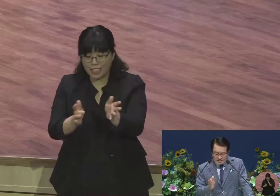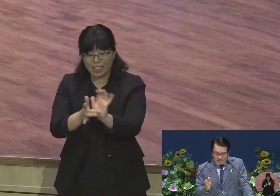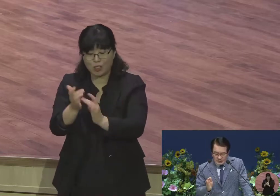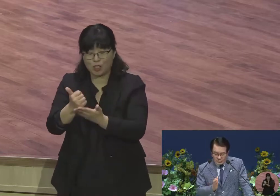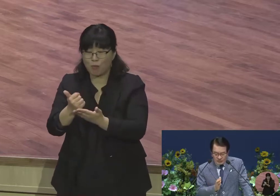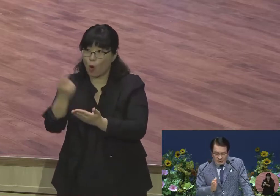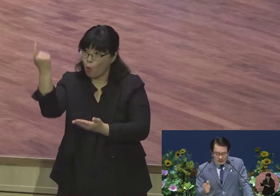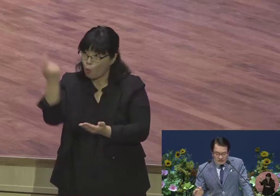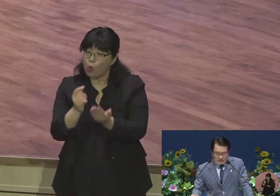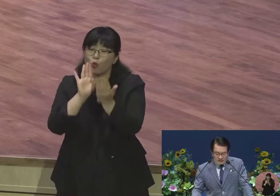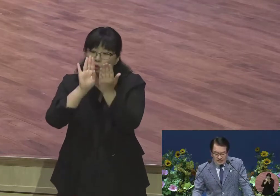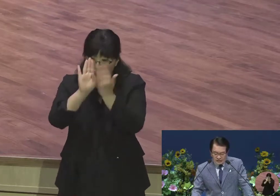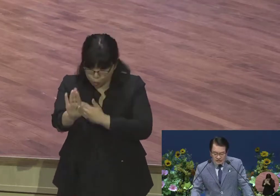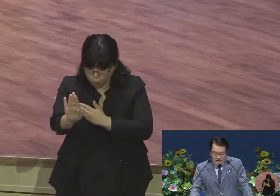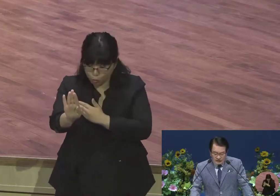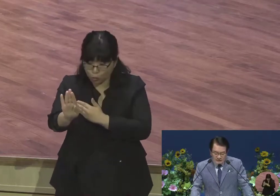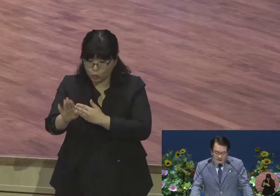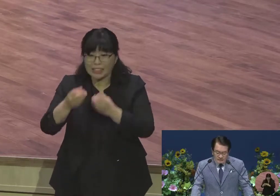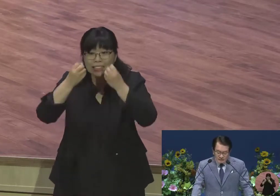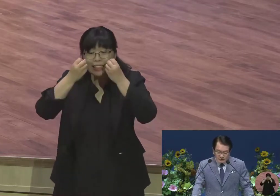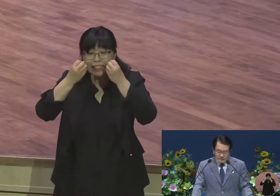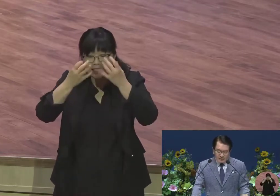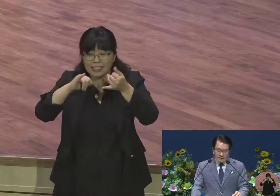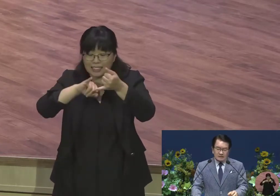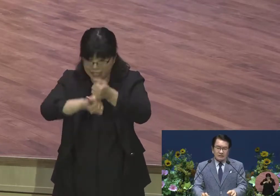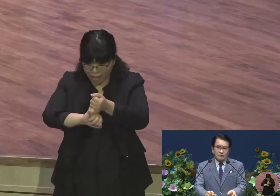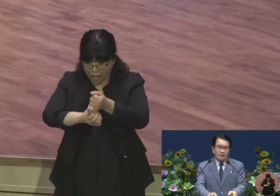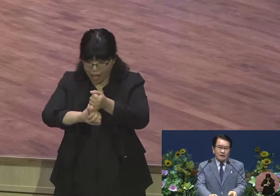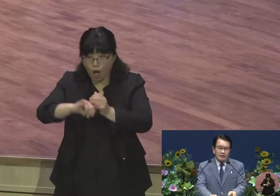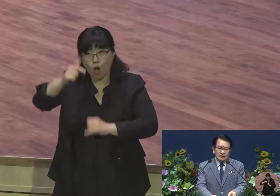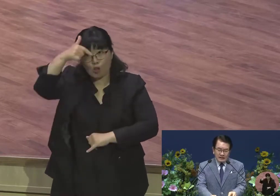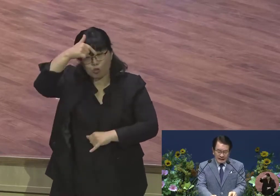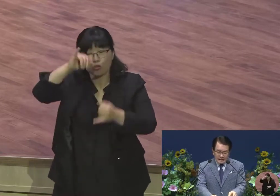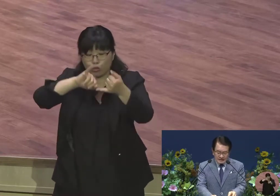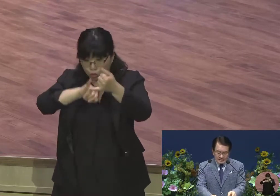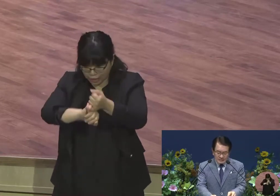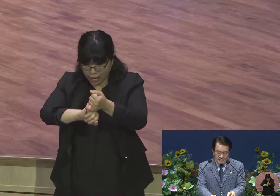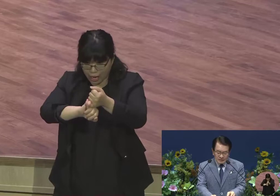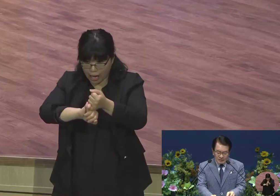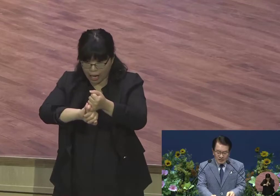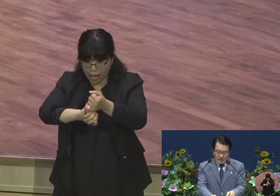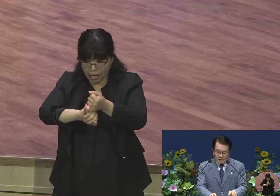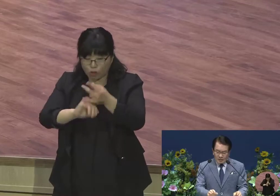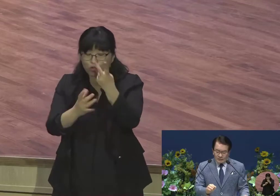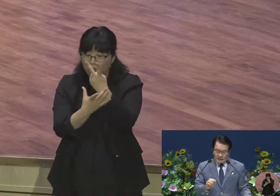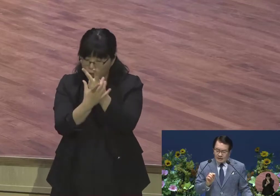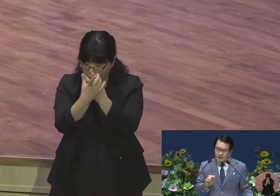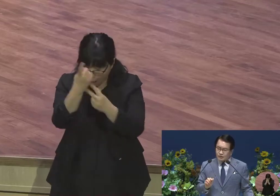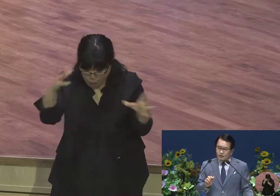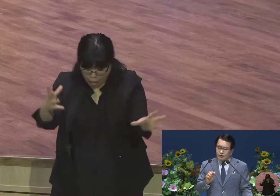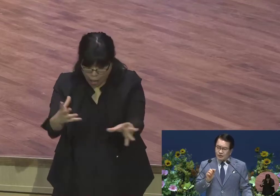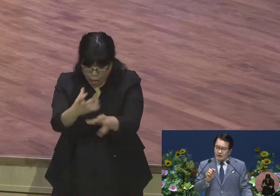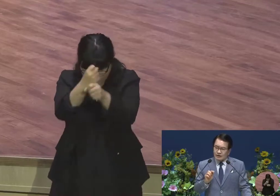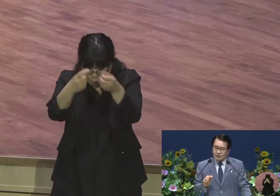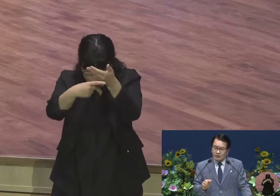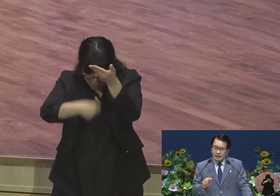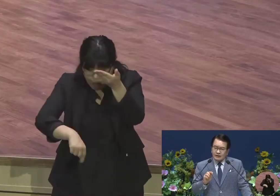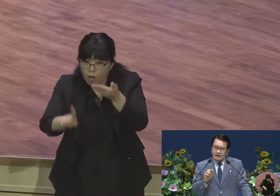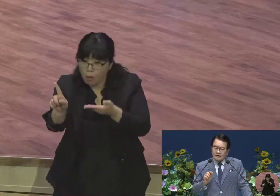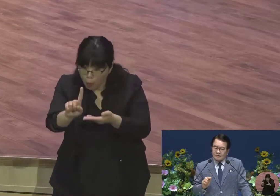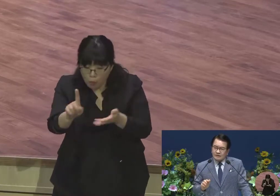그게 신약 구약 그렇게 나눠지잖아요. 그리고 신구약 은약의 핵심이 뭐예요? 바로 예수